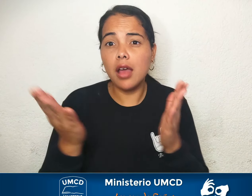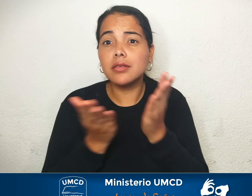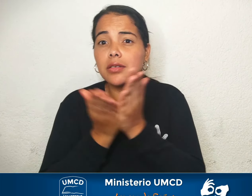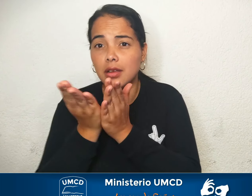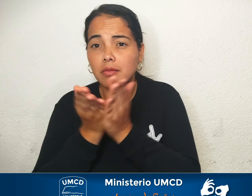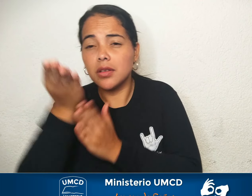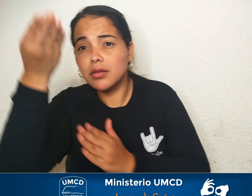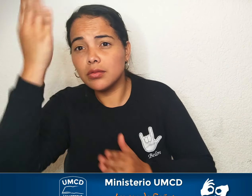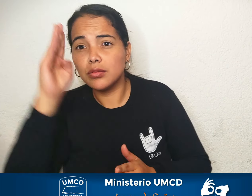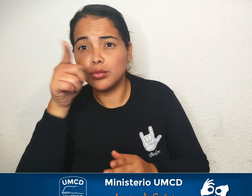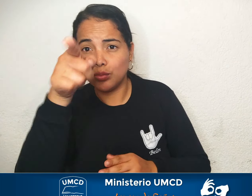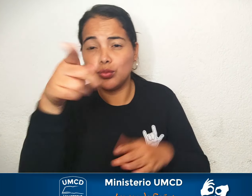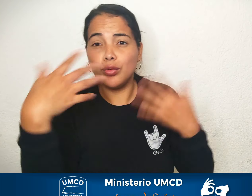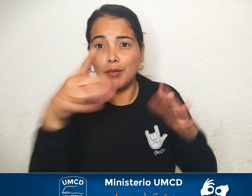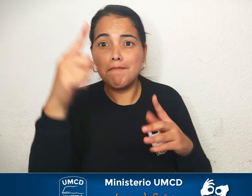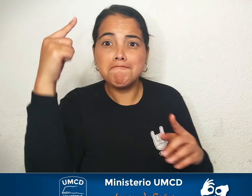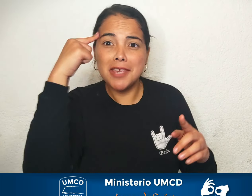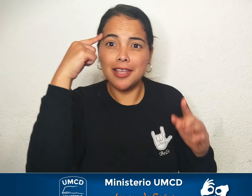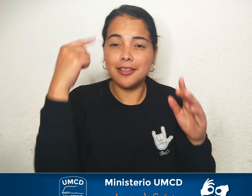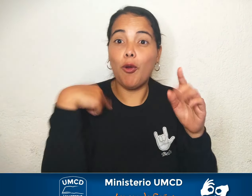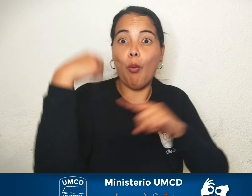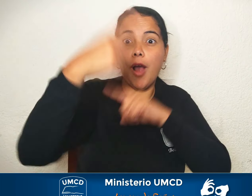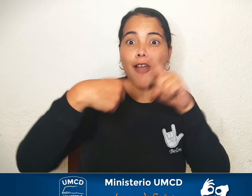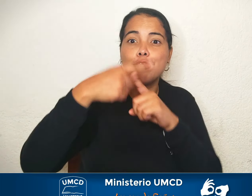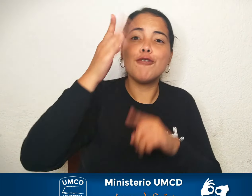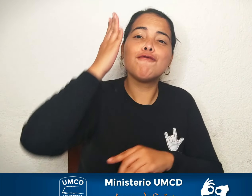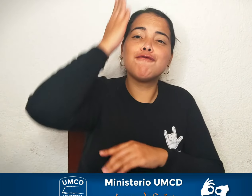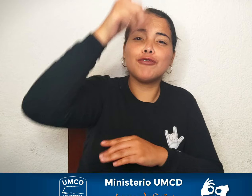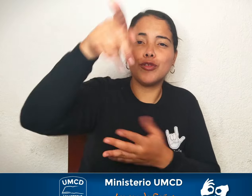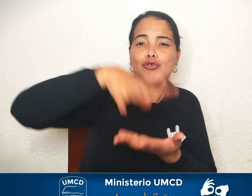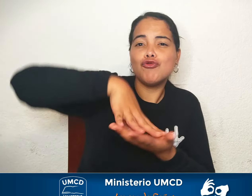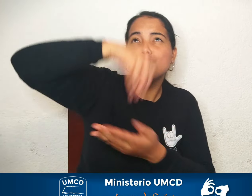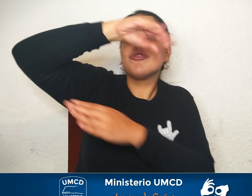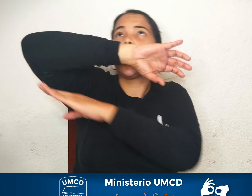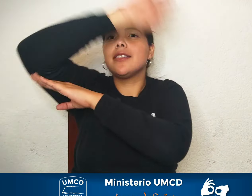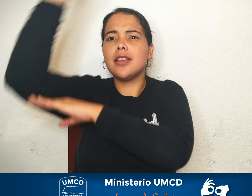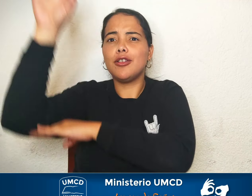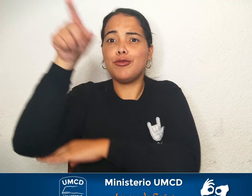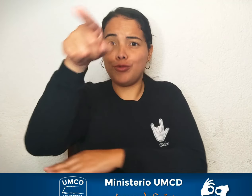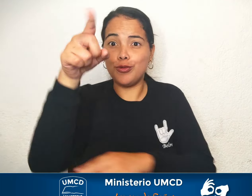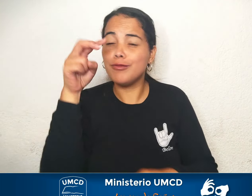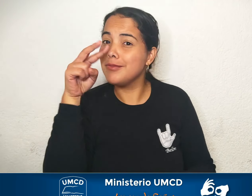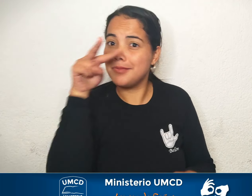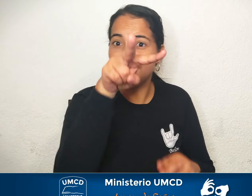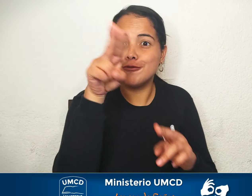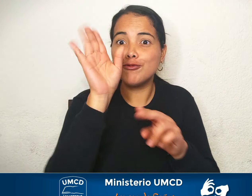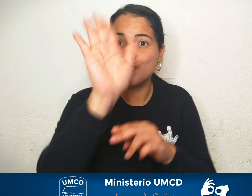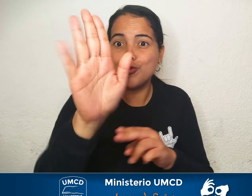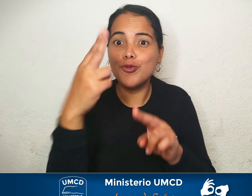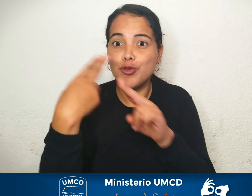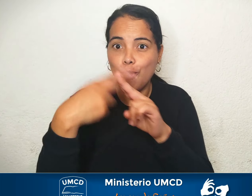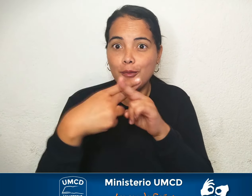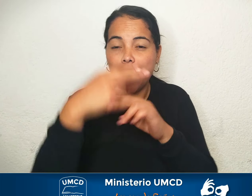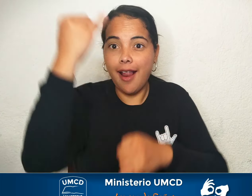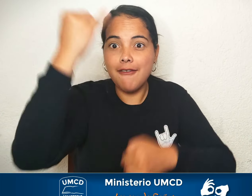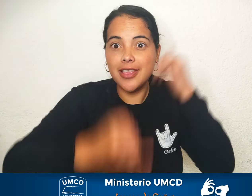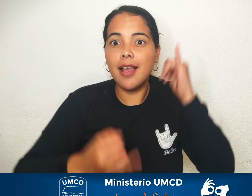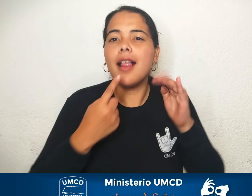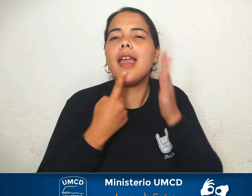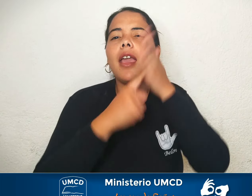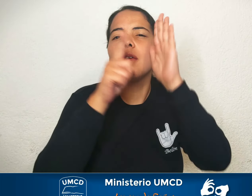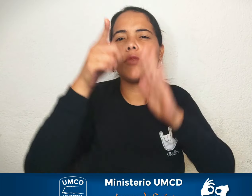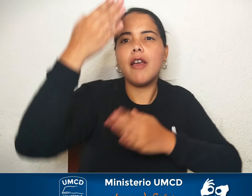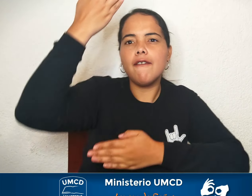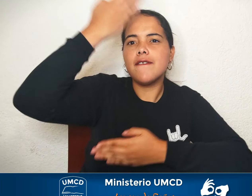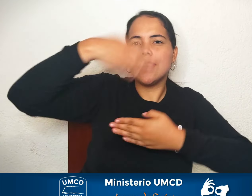¿usted puede ver su nombre como colaborador en la obra de Dios en la vida de otros? A veces es